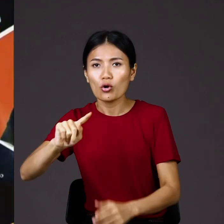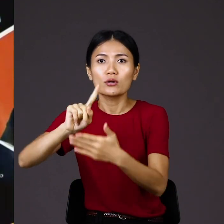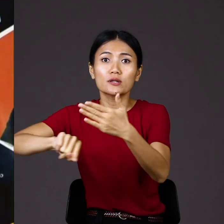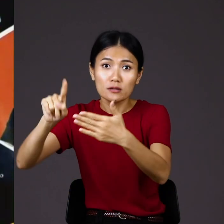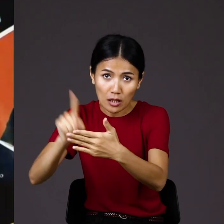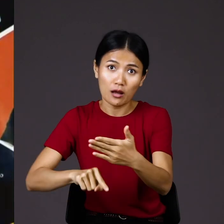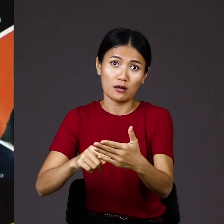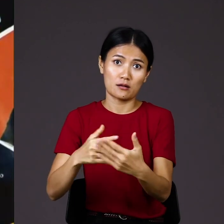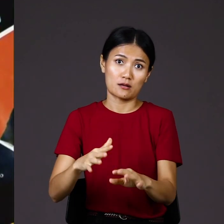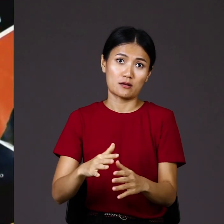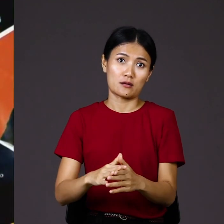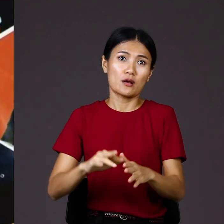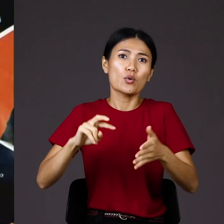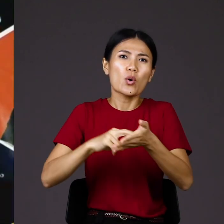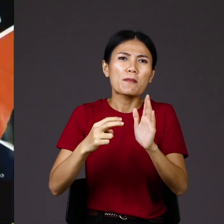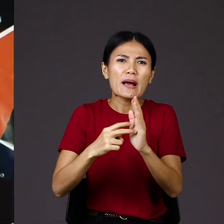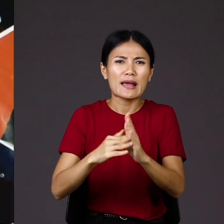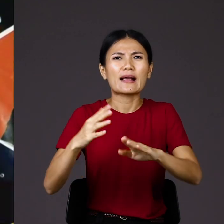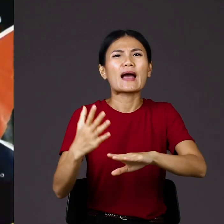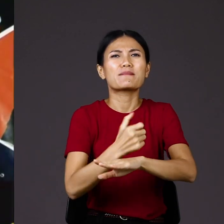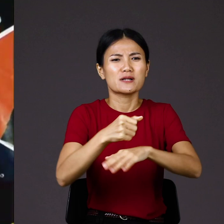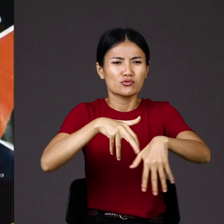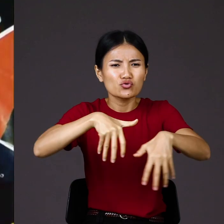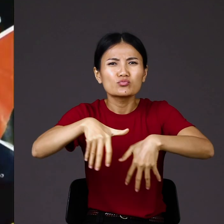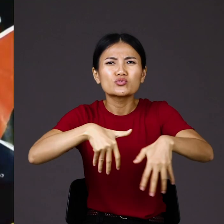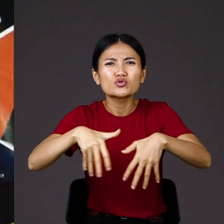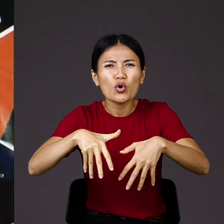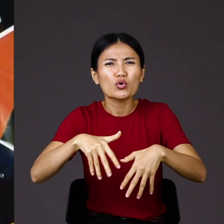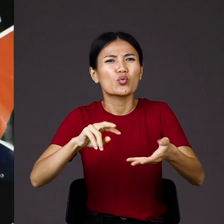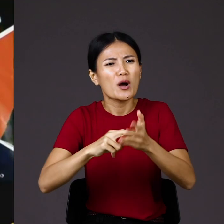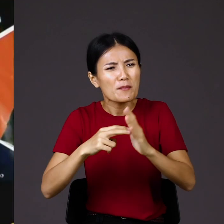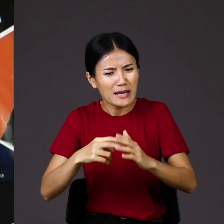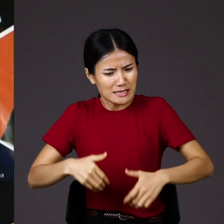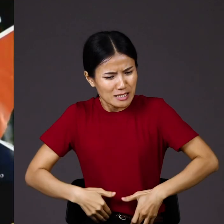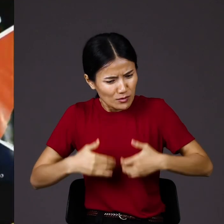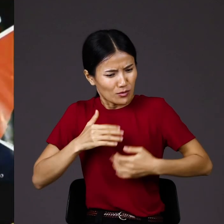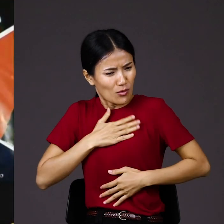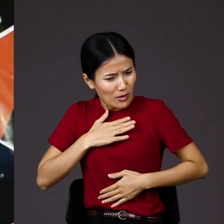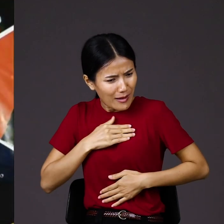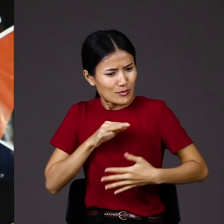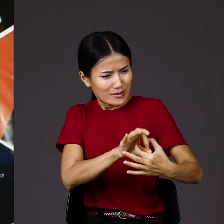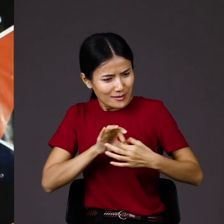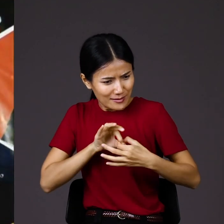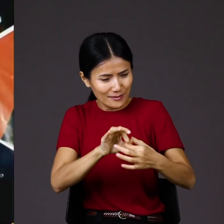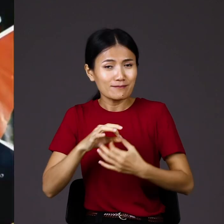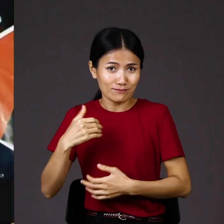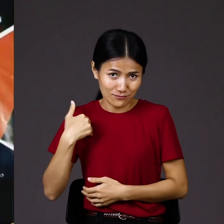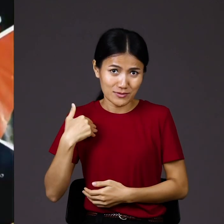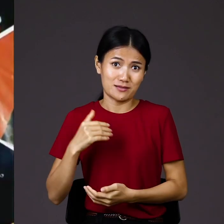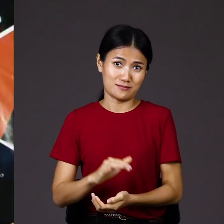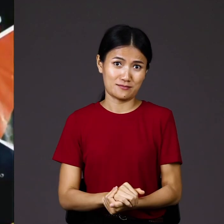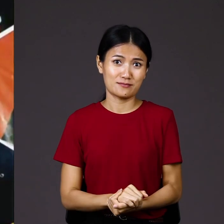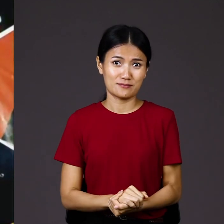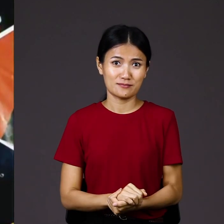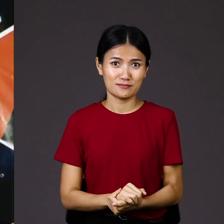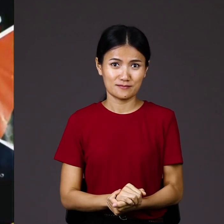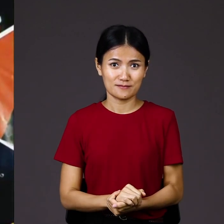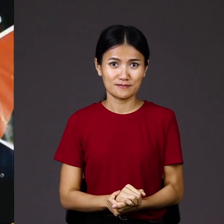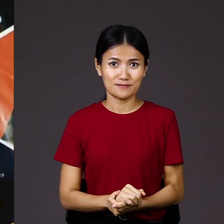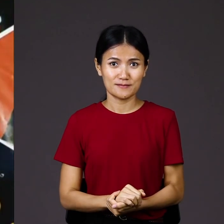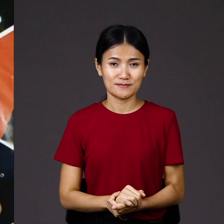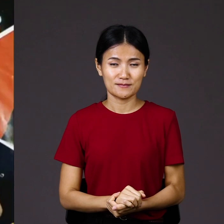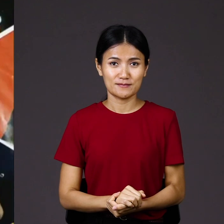และจะทำให้พ่อแม่พี่น้องเห็นว่าการเมืองท้องถิ่นมันใกล้กับชีวิตของพวกเรามันเป็นเรื่องคุณภาพชีวิตของพวกเ